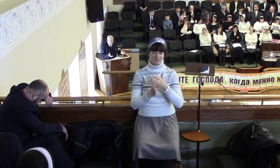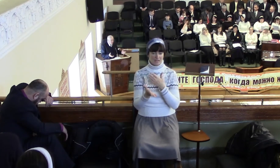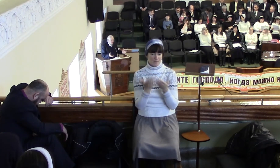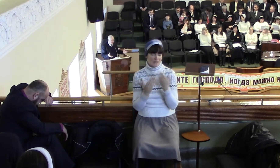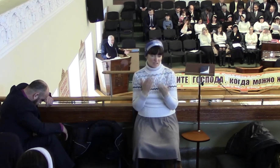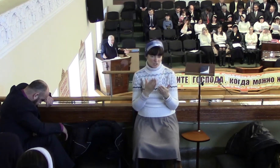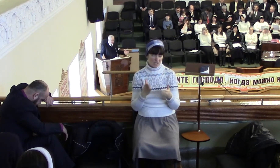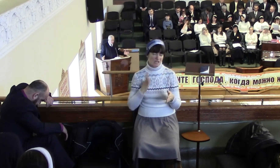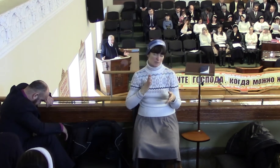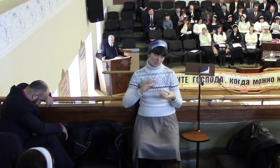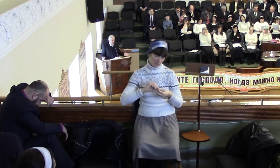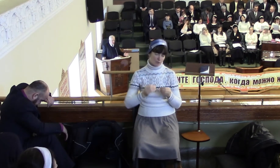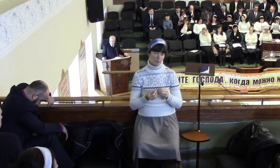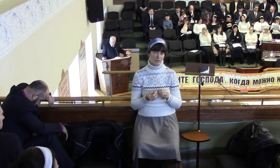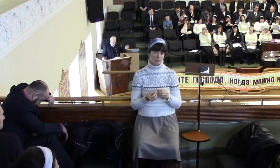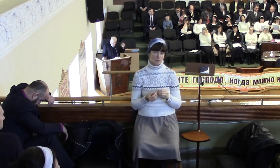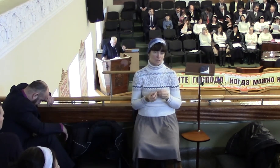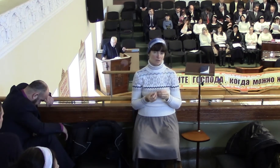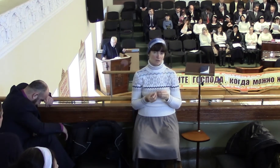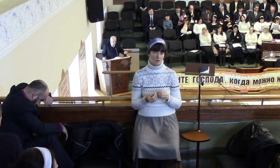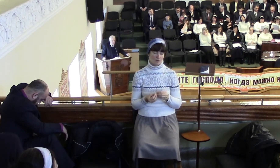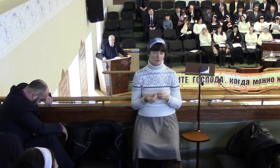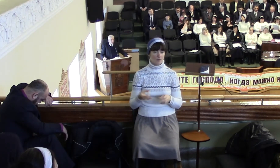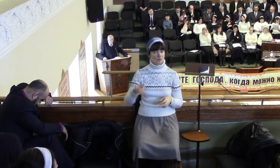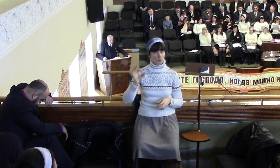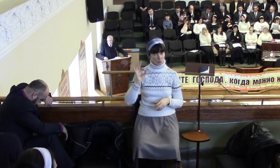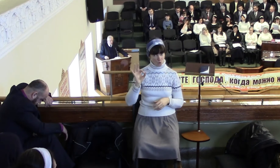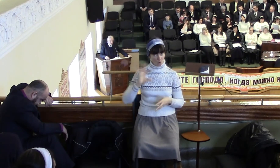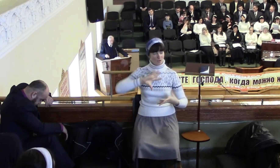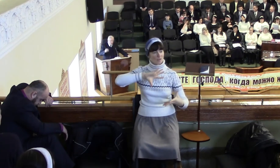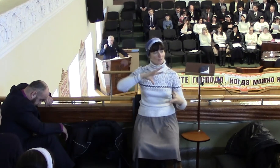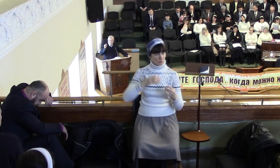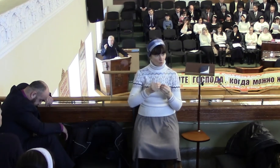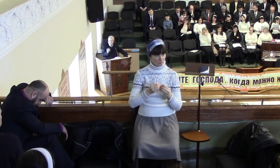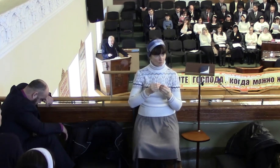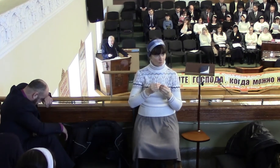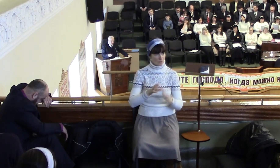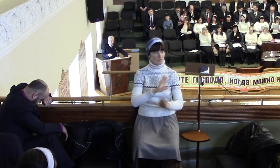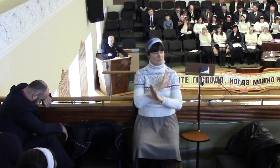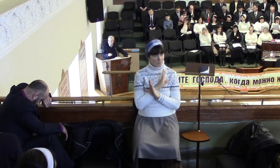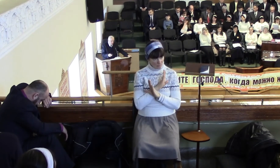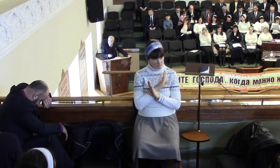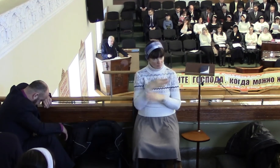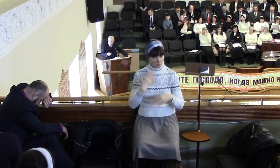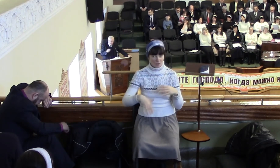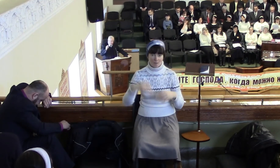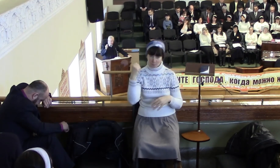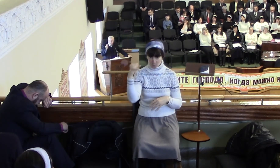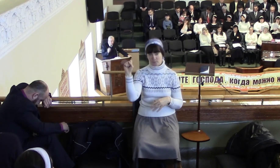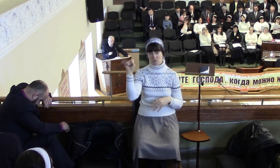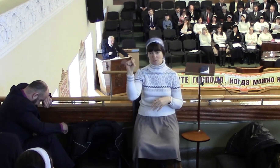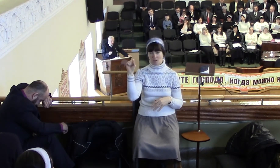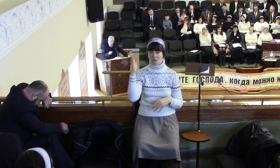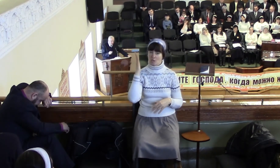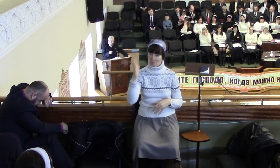послании очень много поражений описано. Но он подводит к тому, что смерть побеждена, что будет